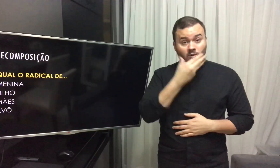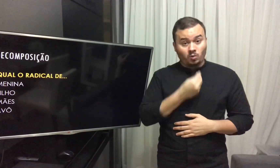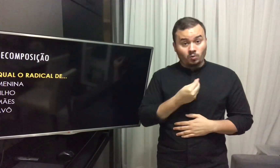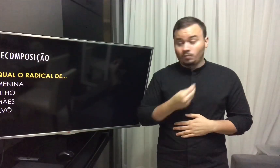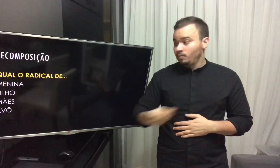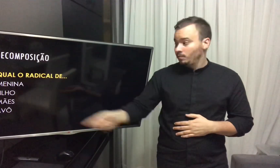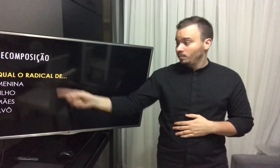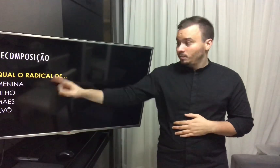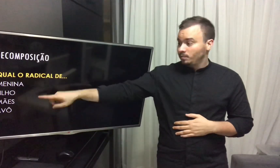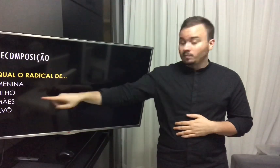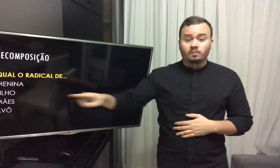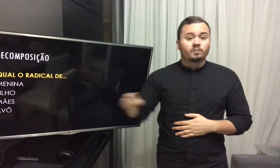filho,